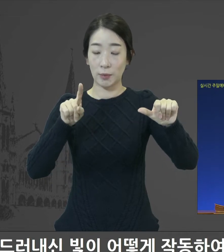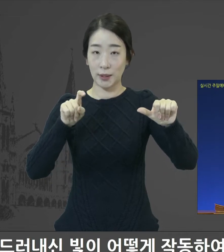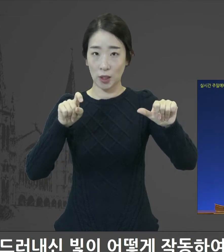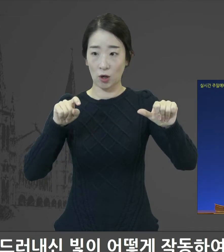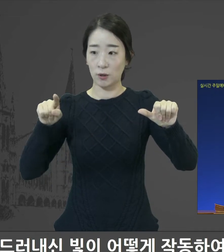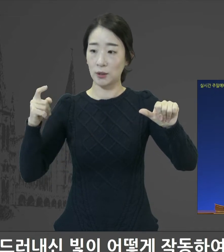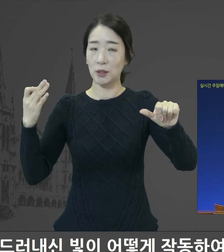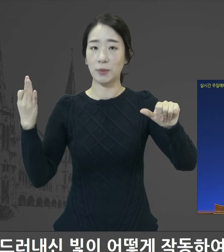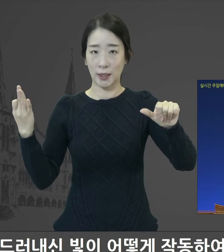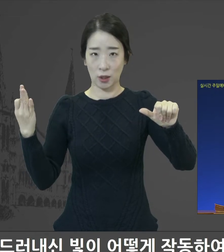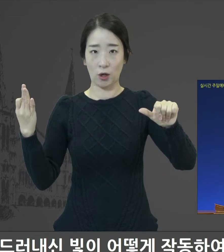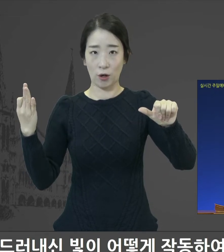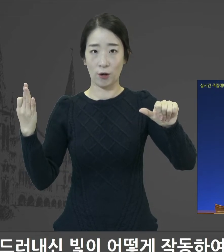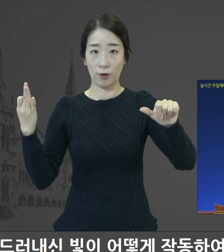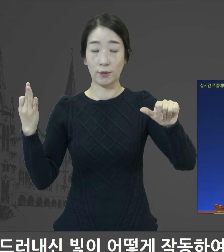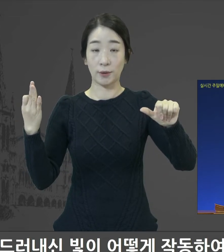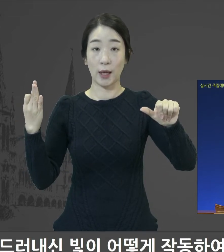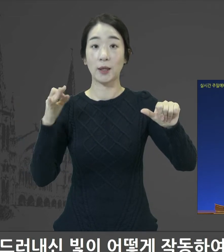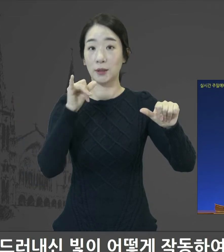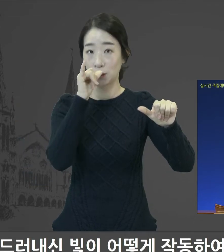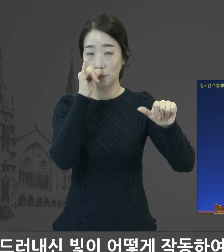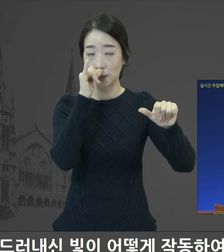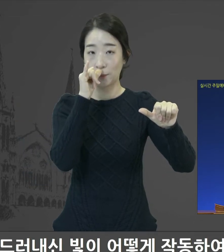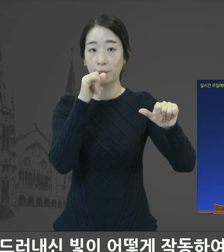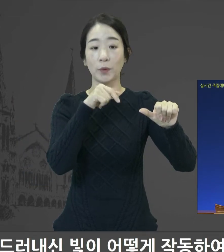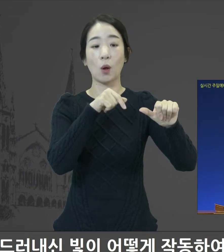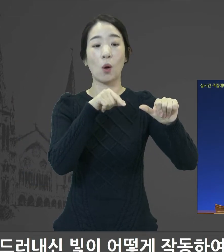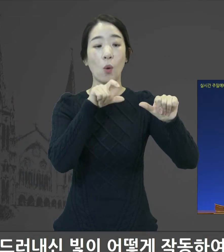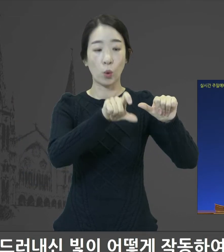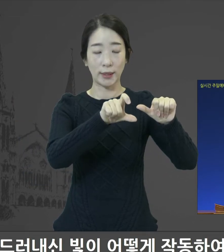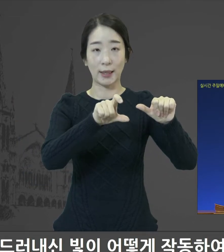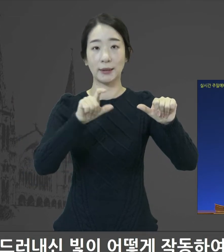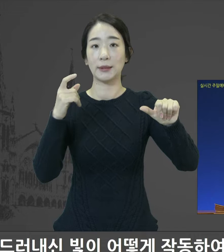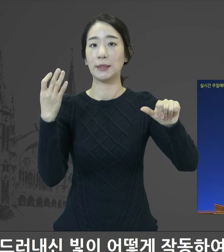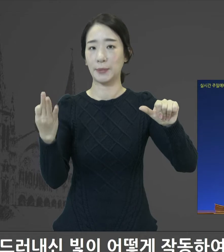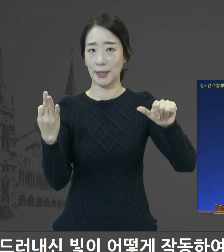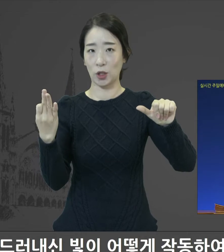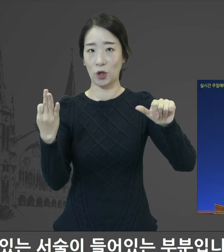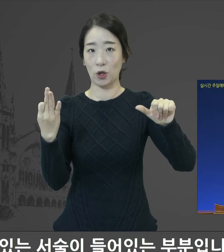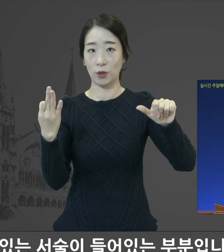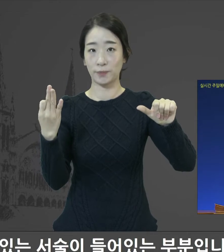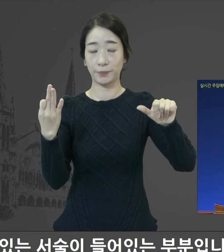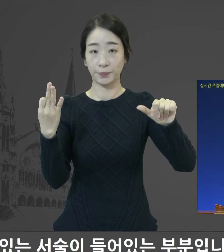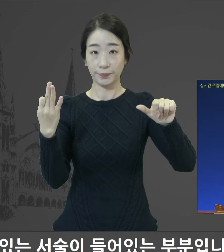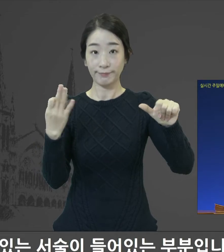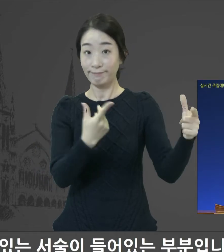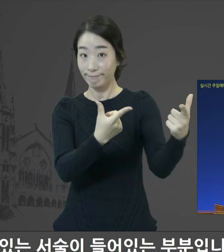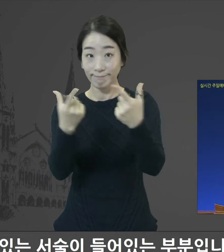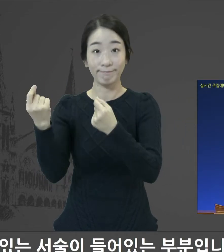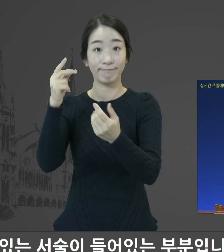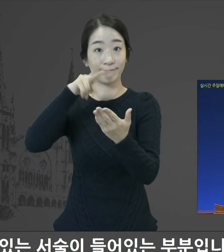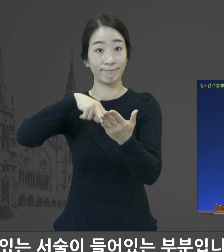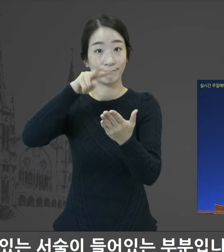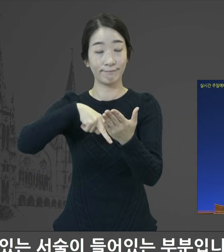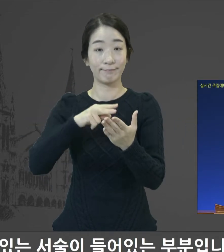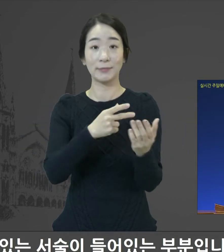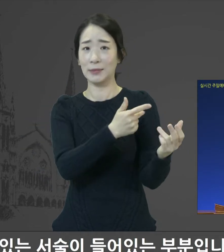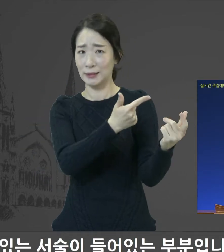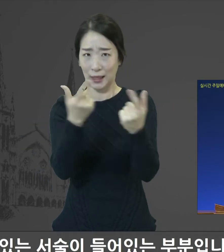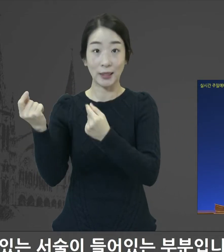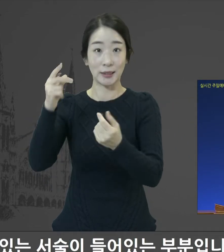기록이 되어 있다는 겁니다. 자, 5장 14절 눈여겨보십시다. 14절 같이 한번 읽으십시다. 큰